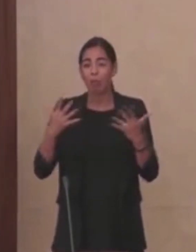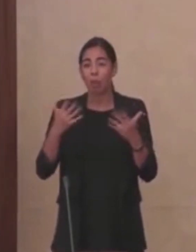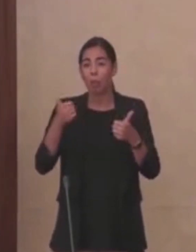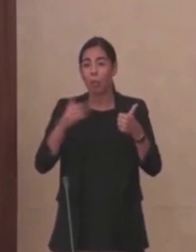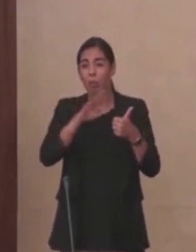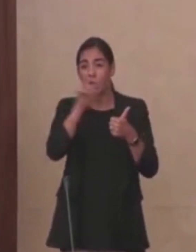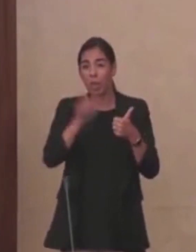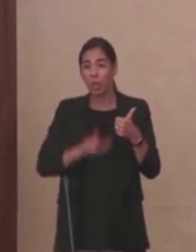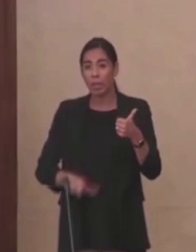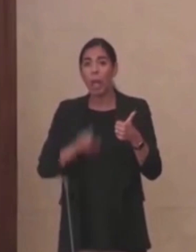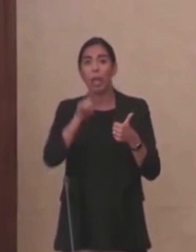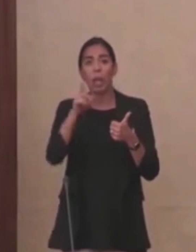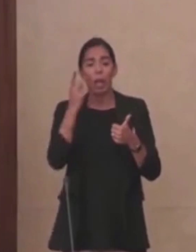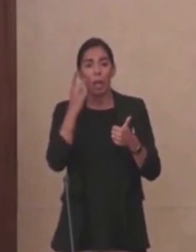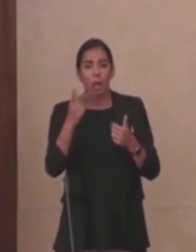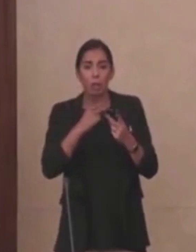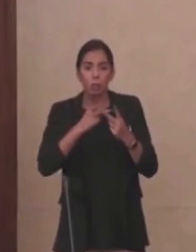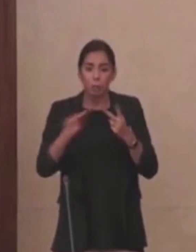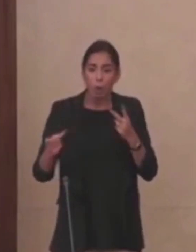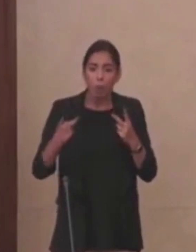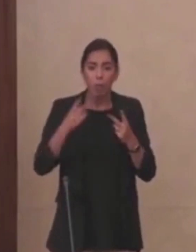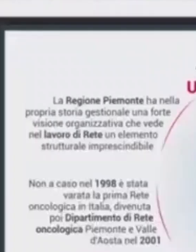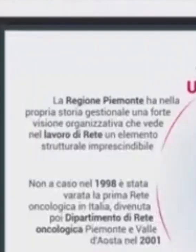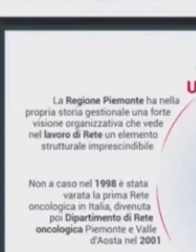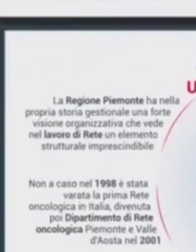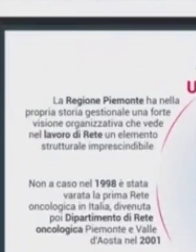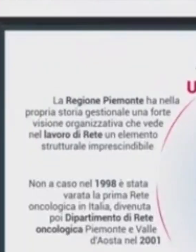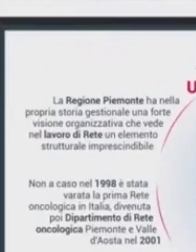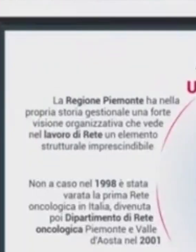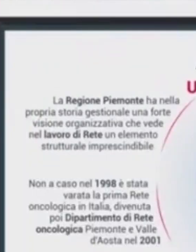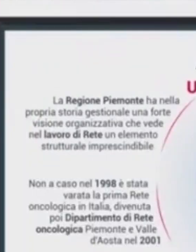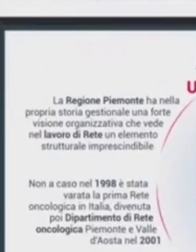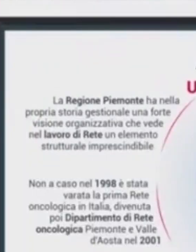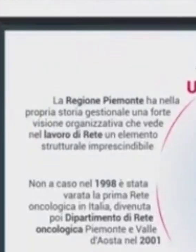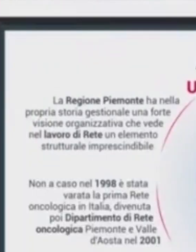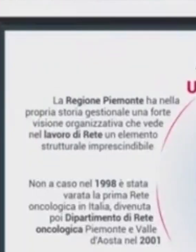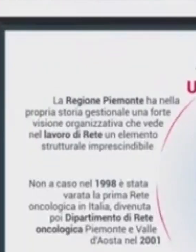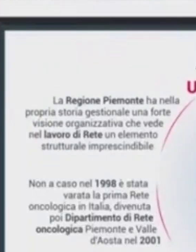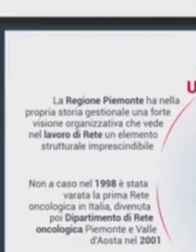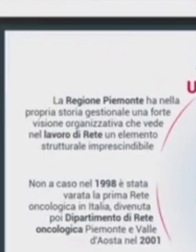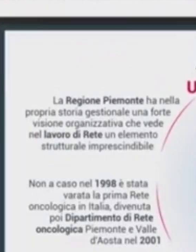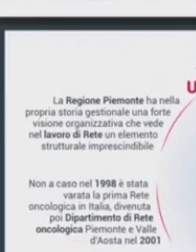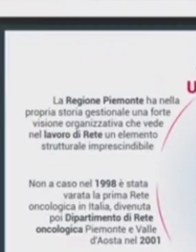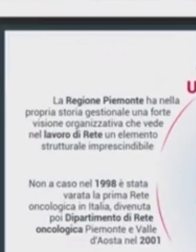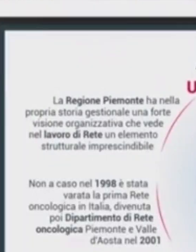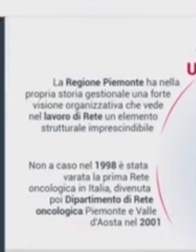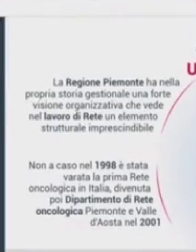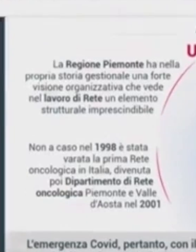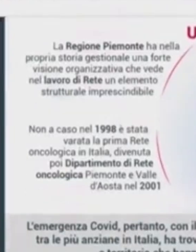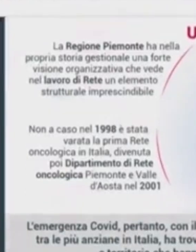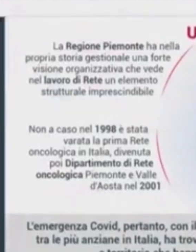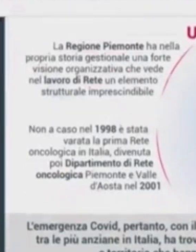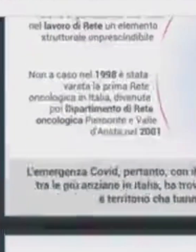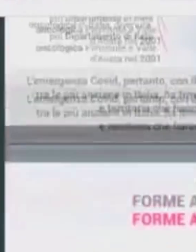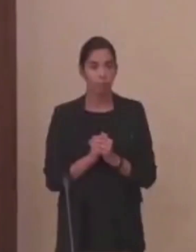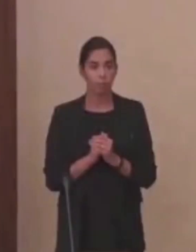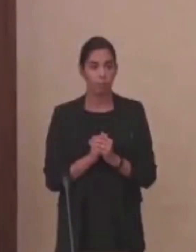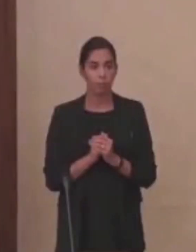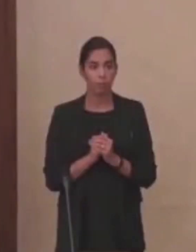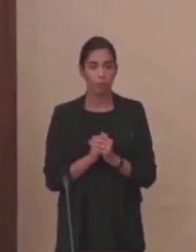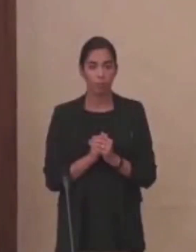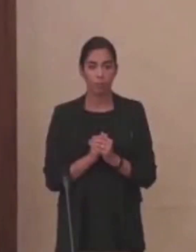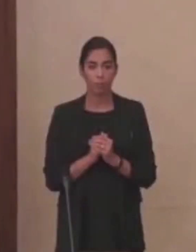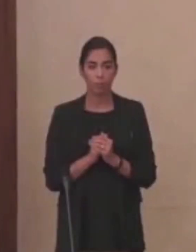âgée. À trouver un tissu de synergie du territoire qui a été plus